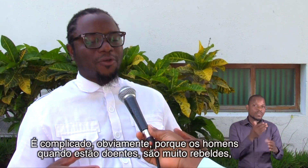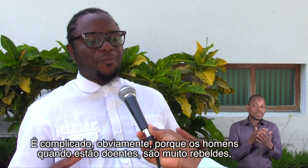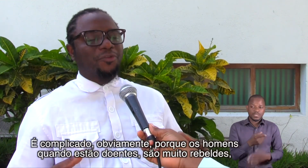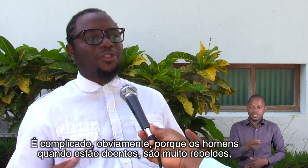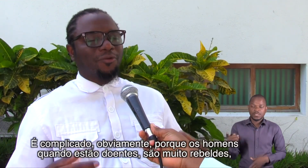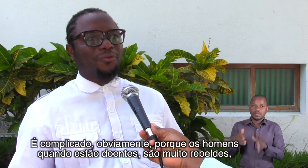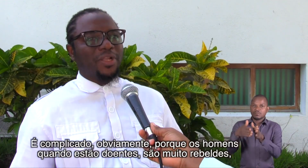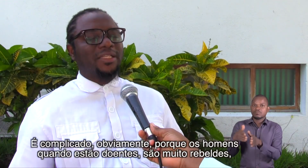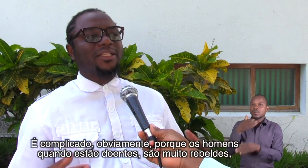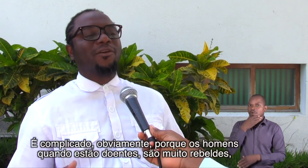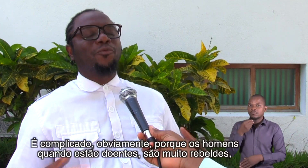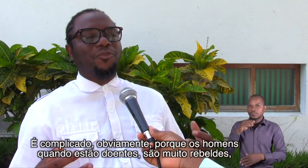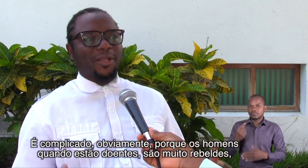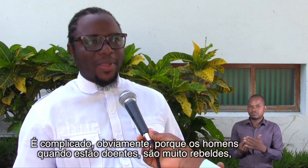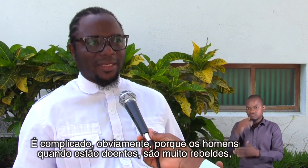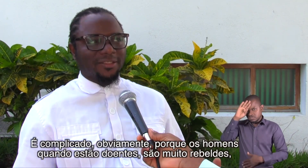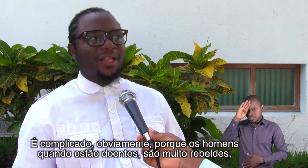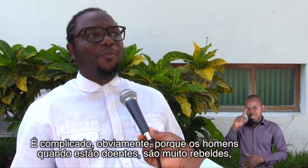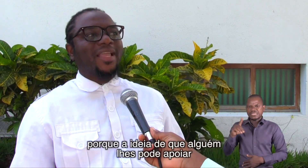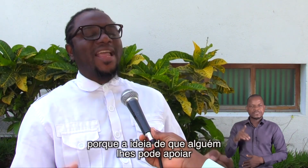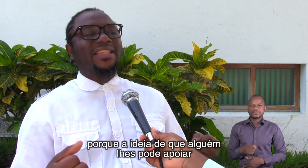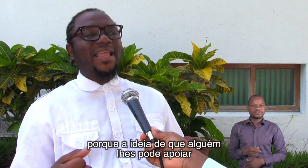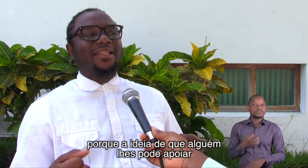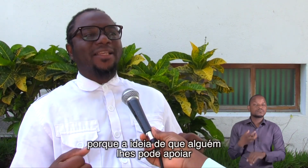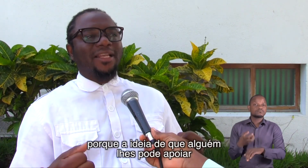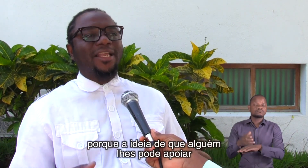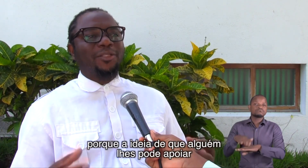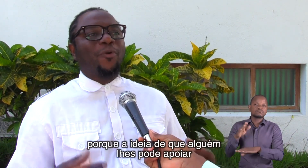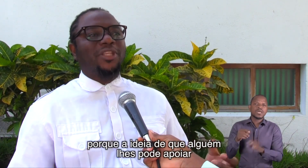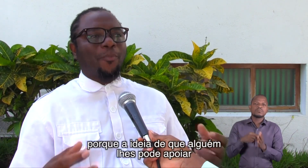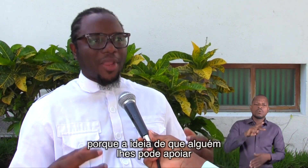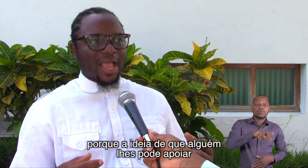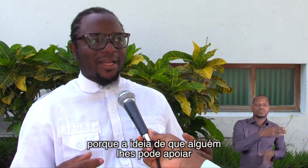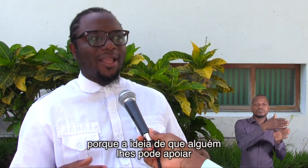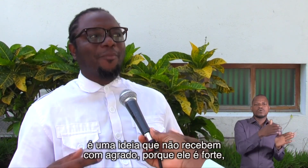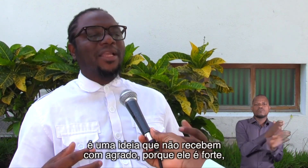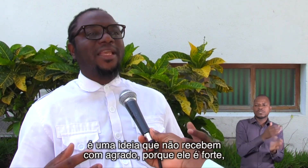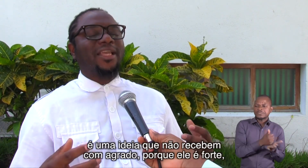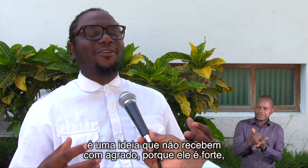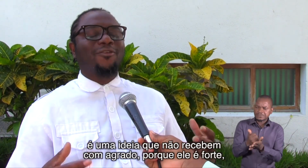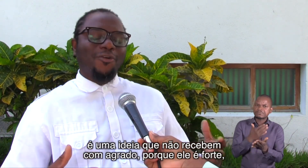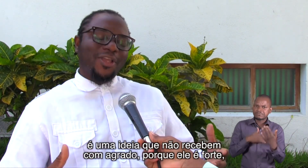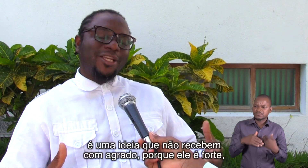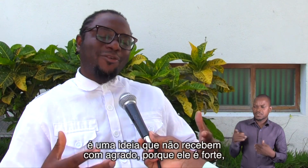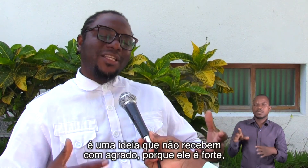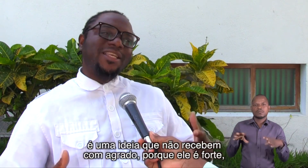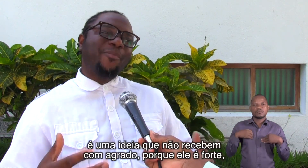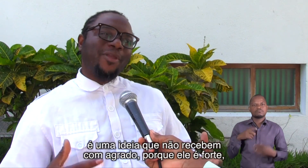homens quando estão doentes, eles são muito rebeldes, porque a ideia de que alguém lhes pode apoiar é uma ideia que eles não recebem